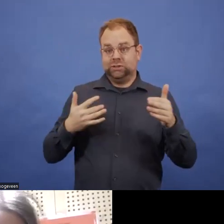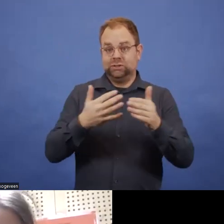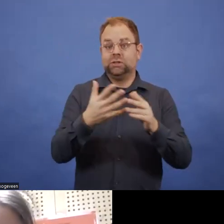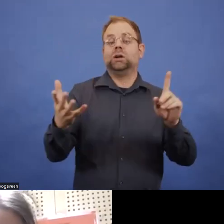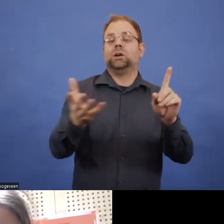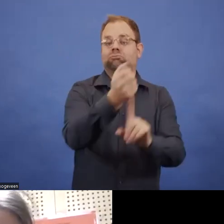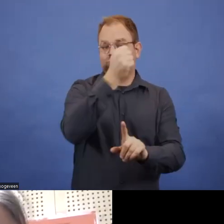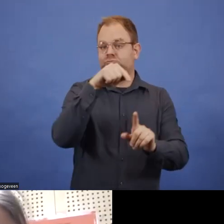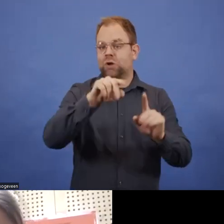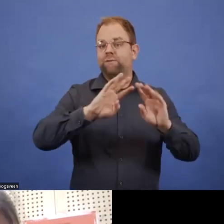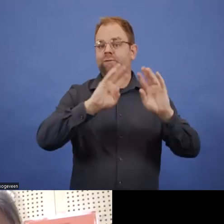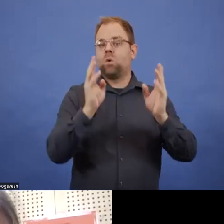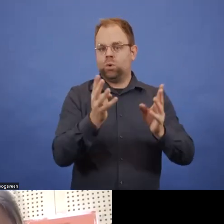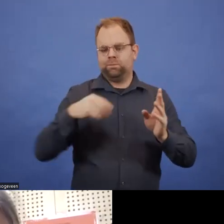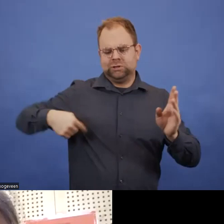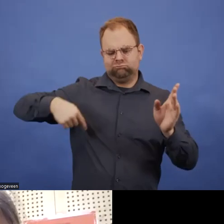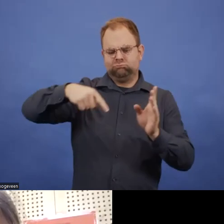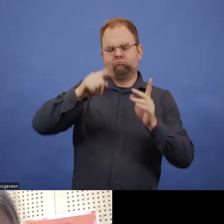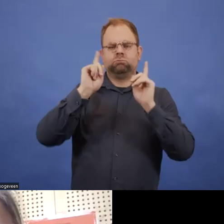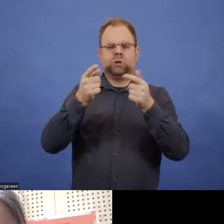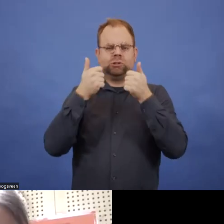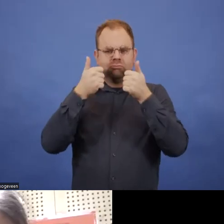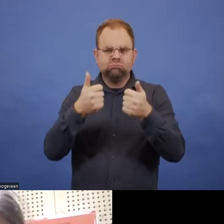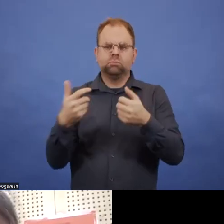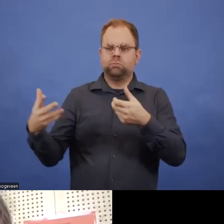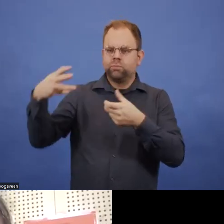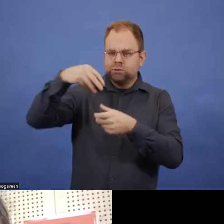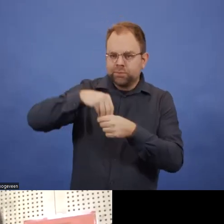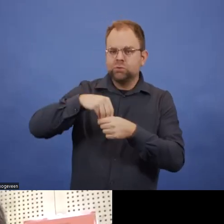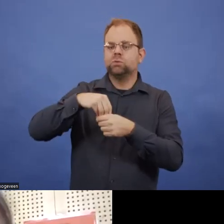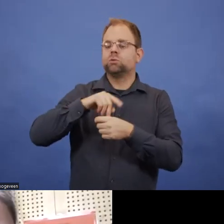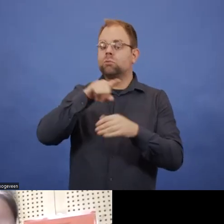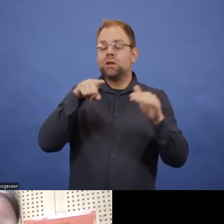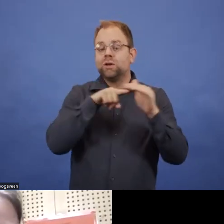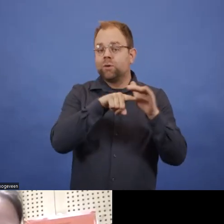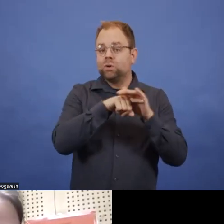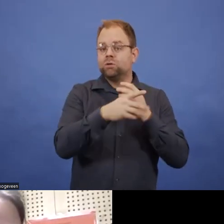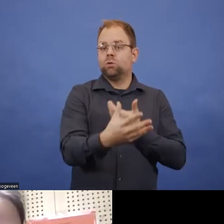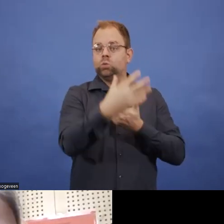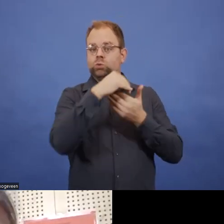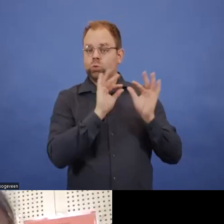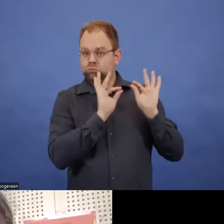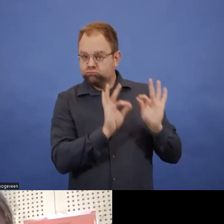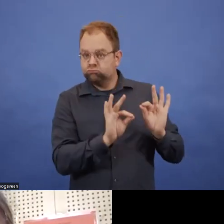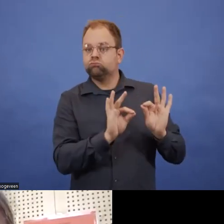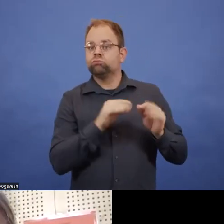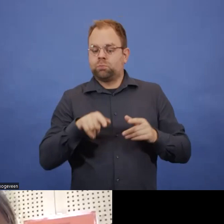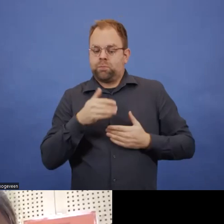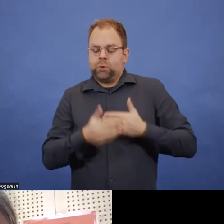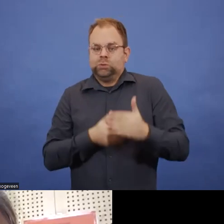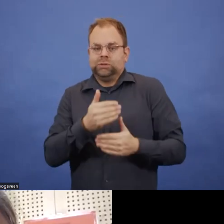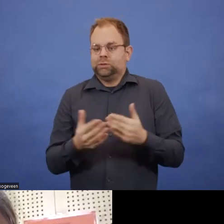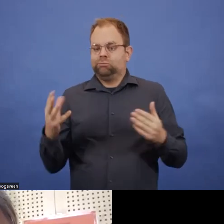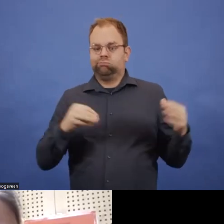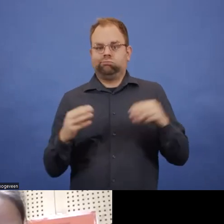el diciembre de 2023. Así que tenemos que asegurarnos que esa información